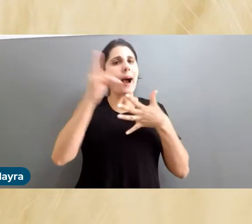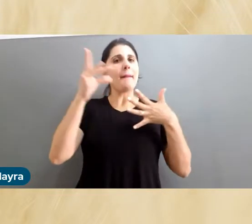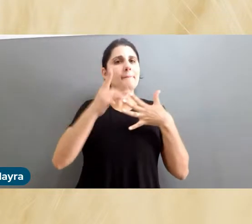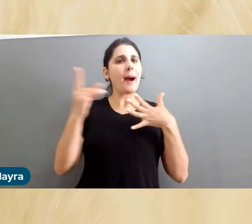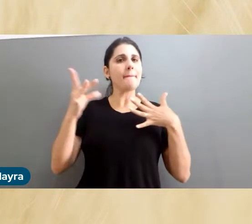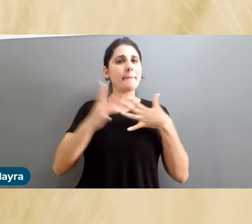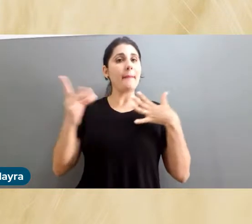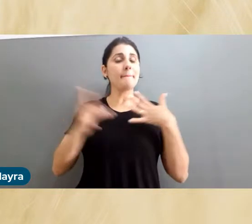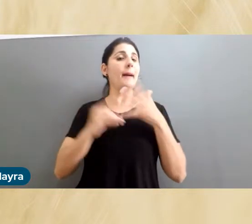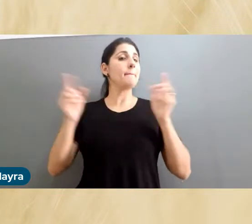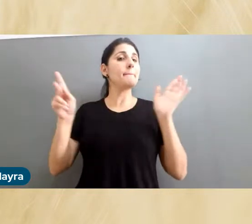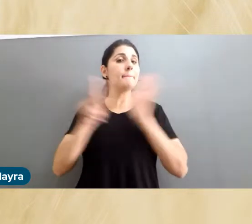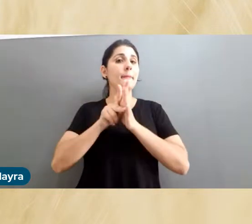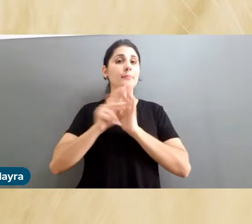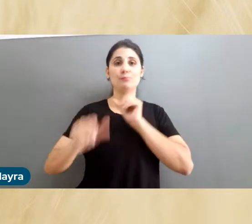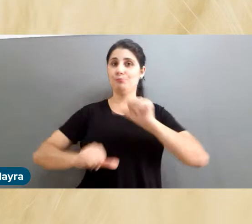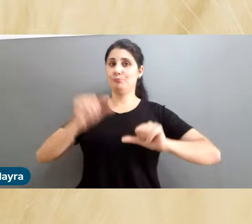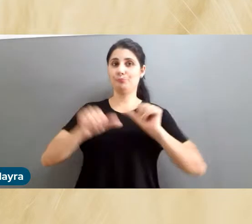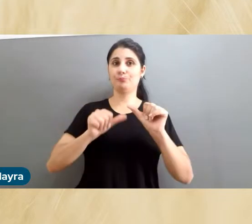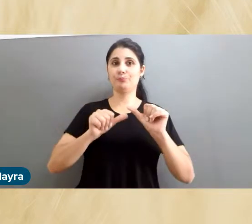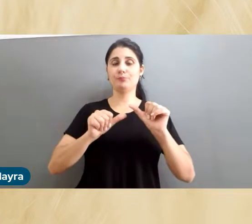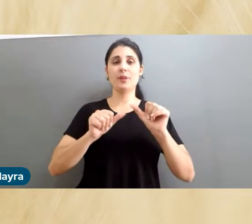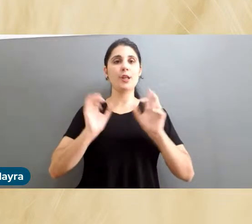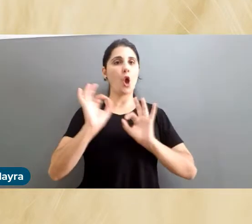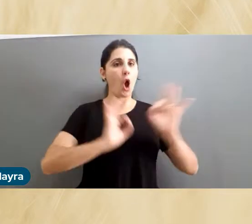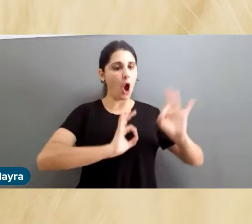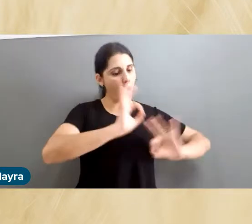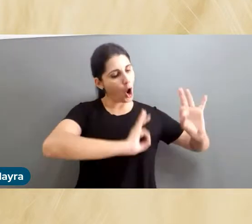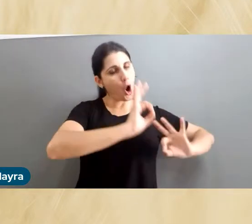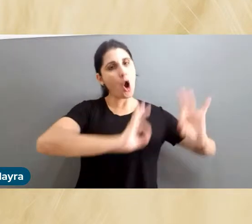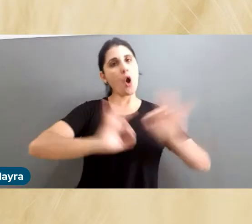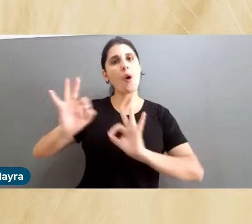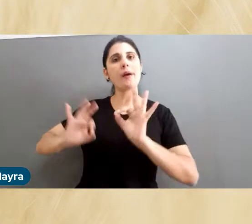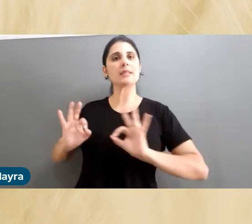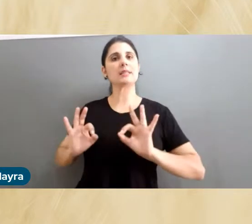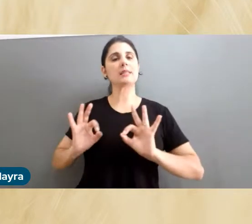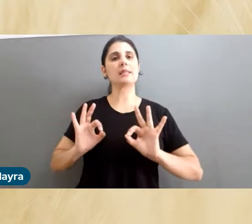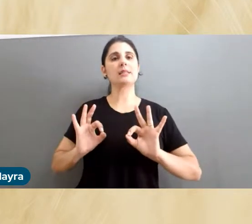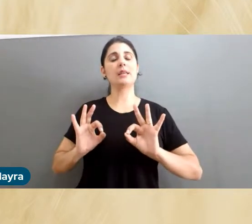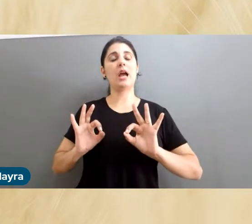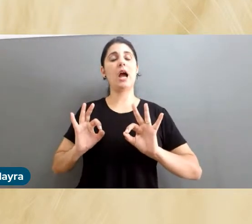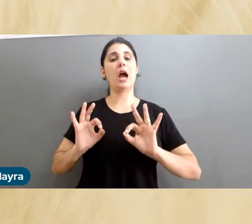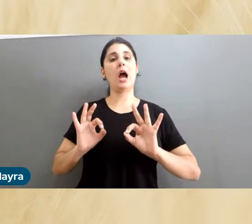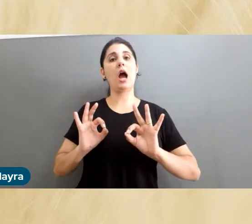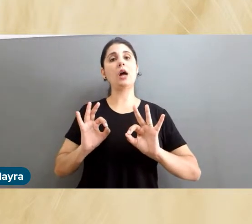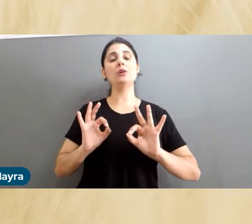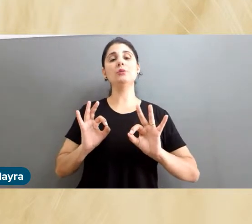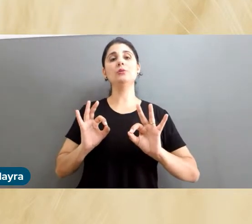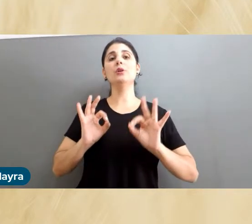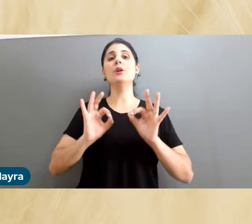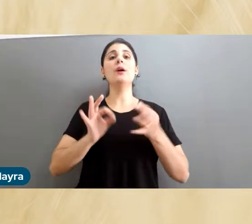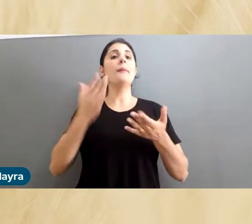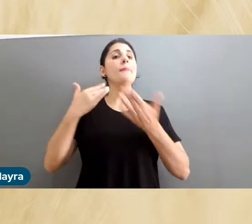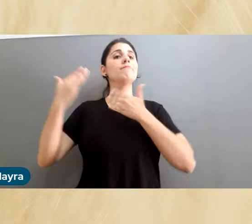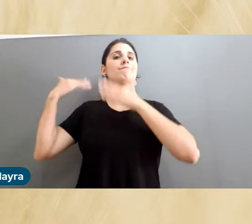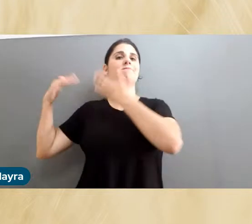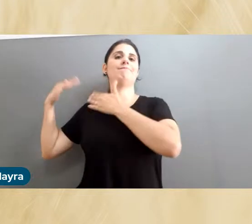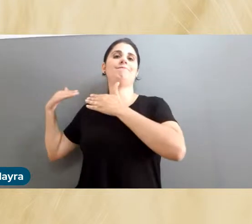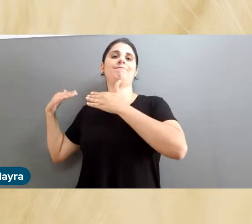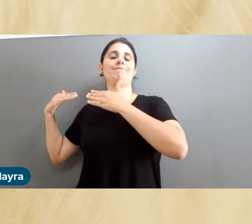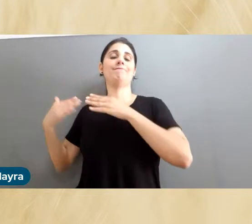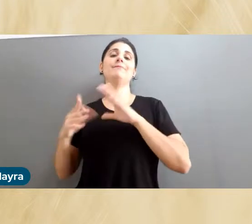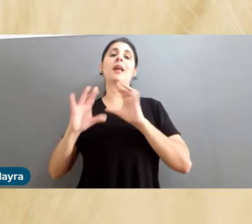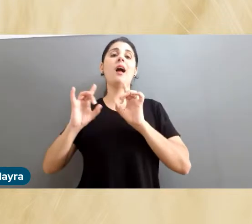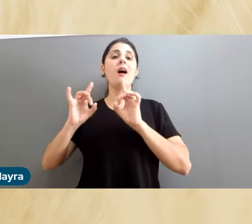mudança, ele é configurado, ele é categorizado por algo de velho que nós estamos abandonando,